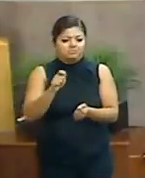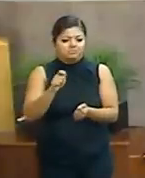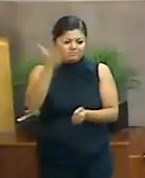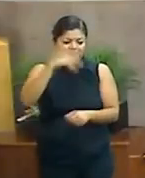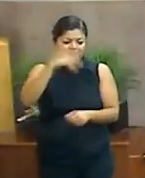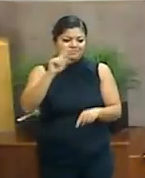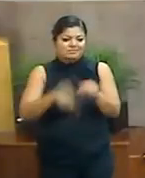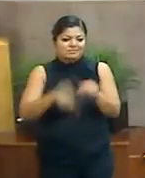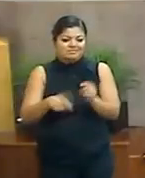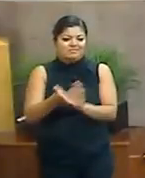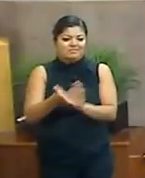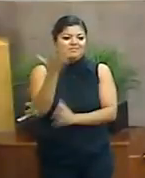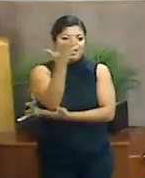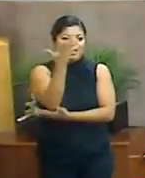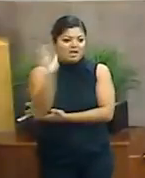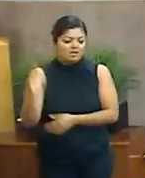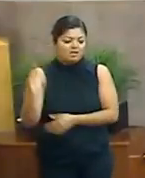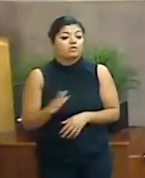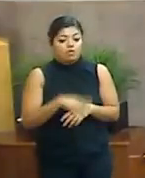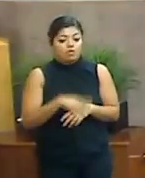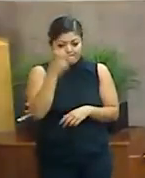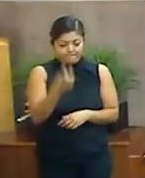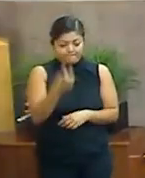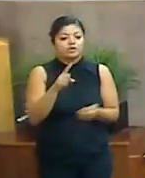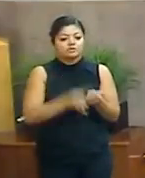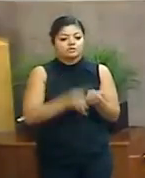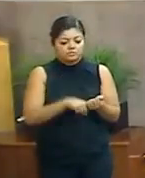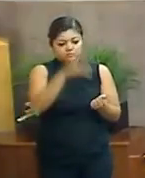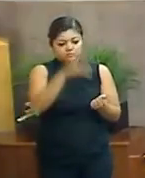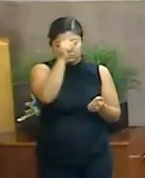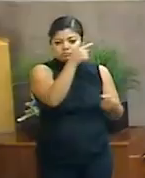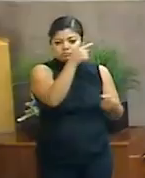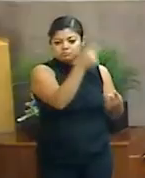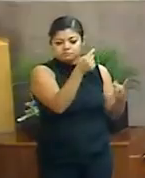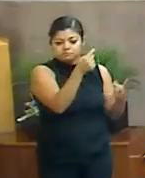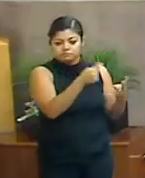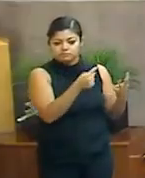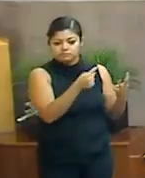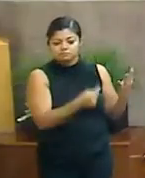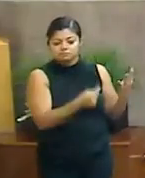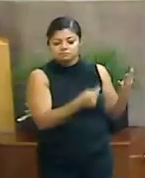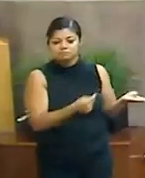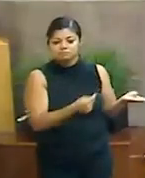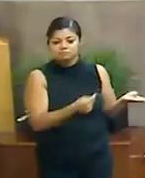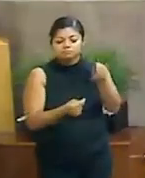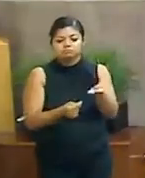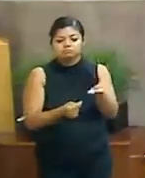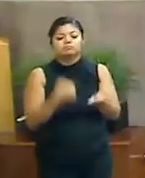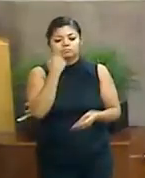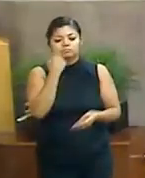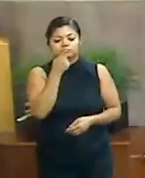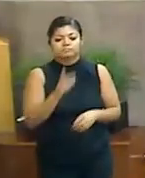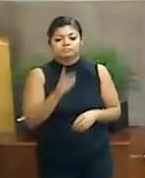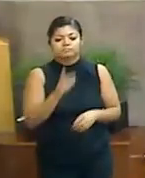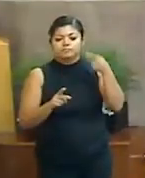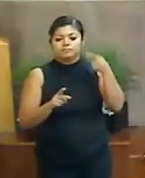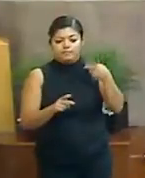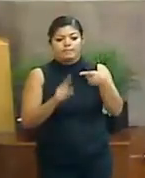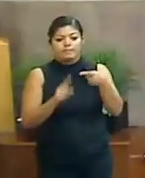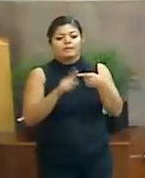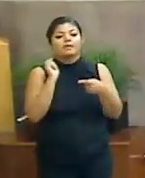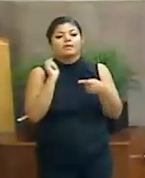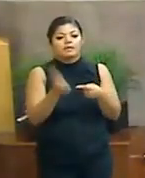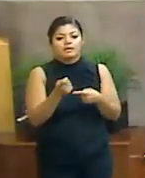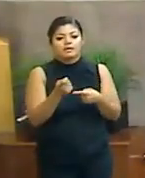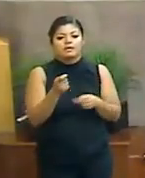consecuentemente resultan correctas las afirmaciones de concesión al gestor local que consiste en que uno en el caso estará en un acto